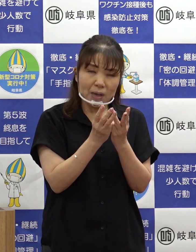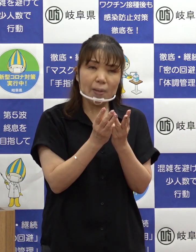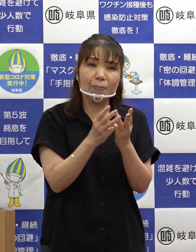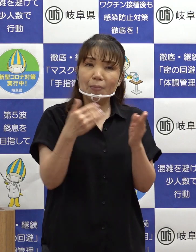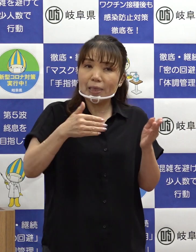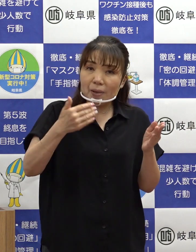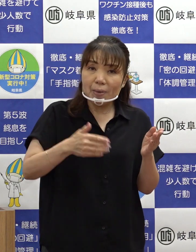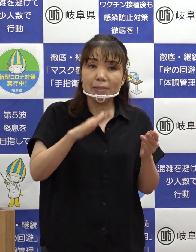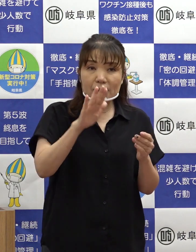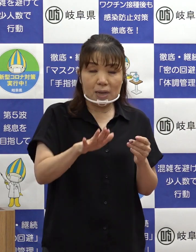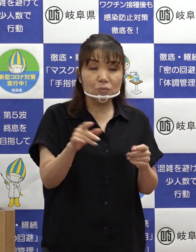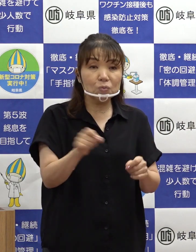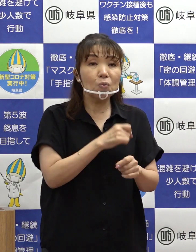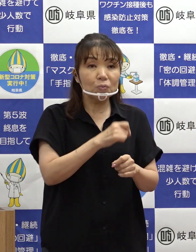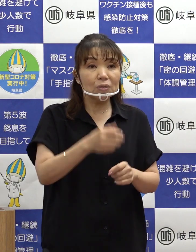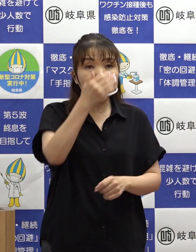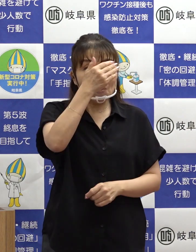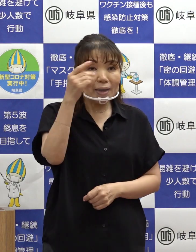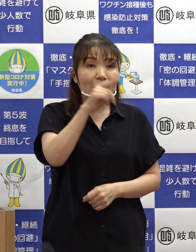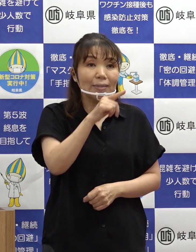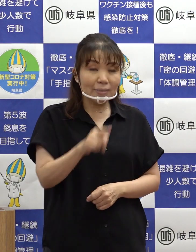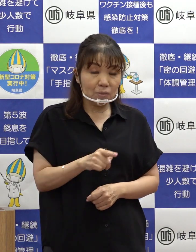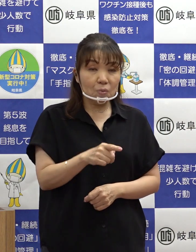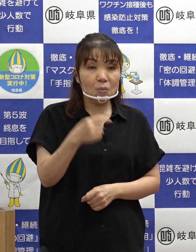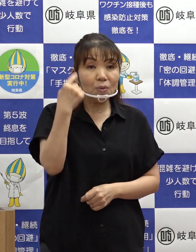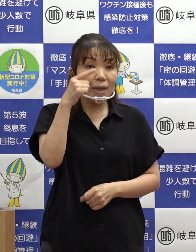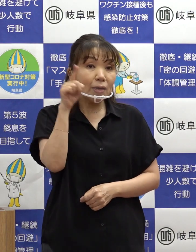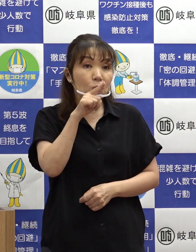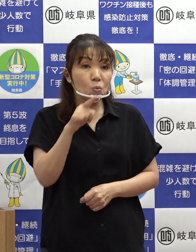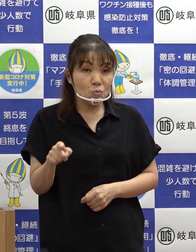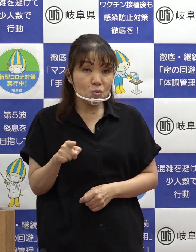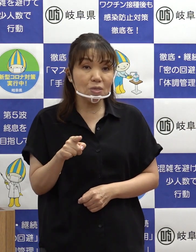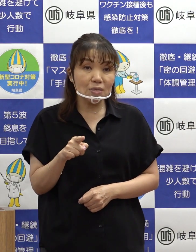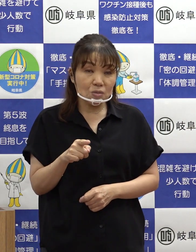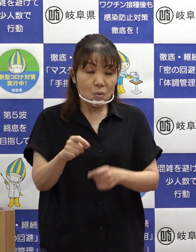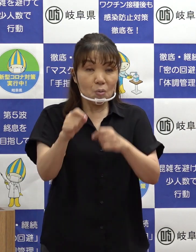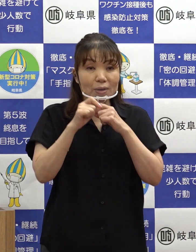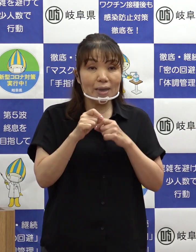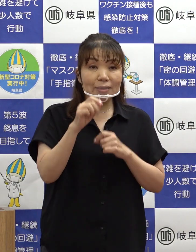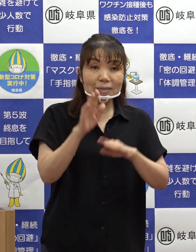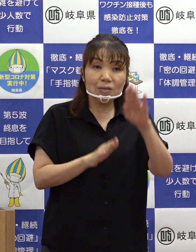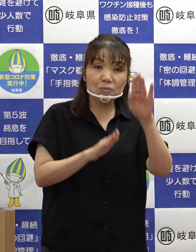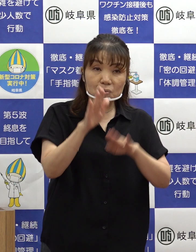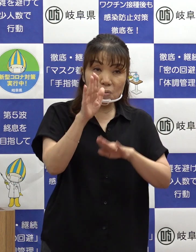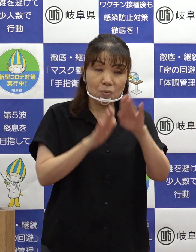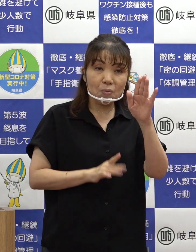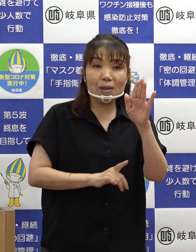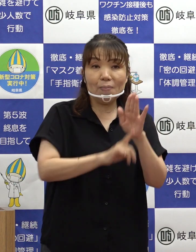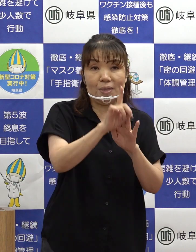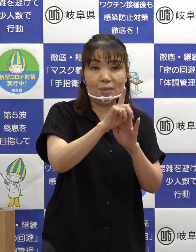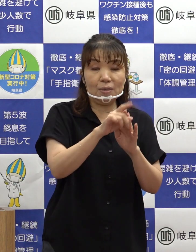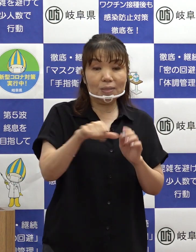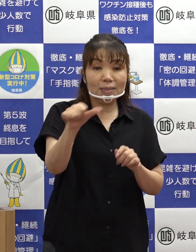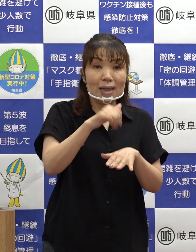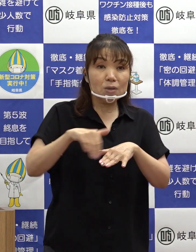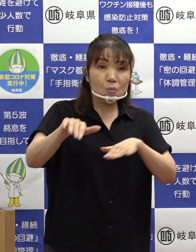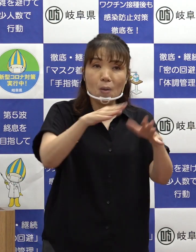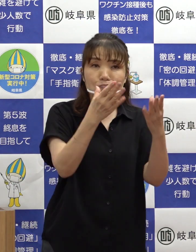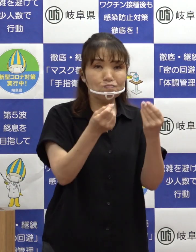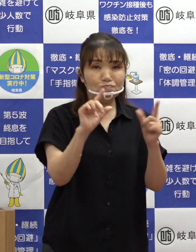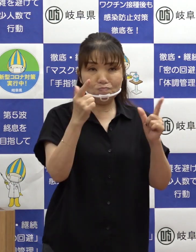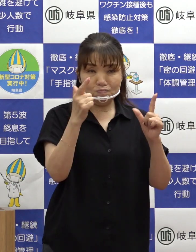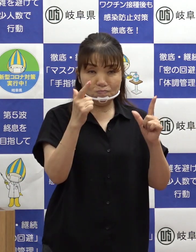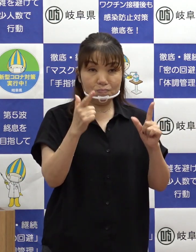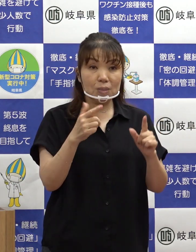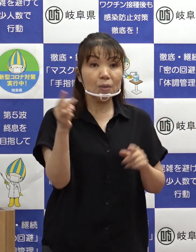で、特に若者、外国人県民の感染が目立つということで、第5波はまだ収束したわけではないということと、